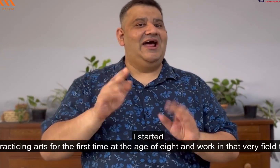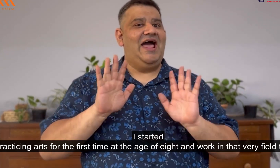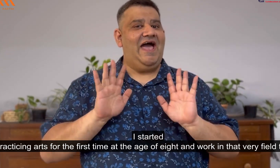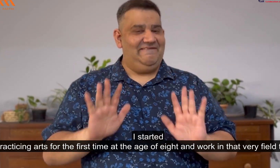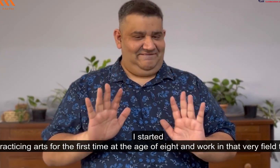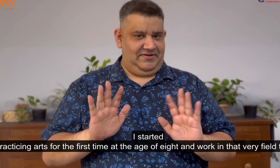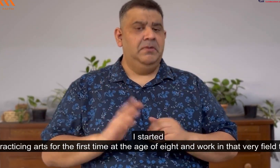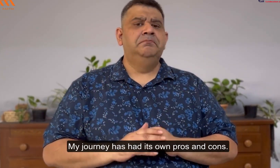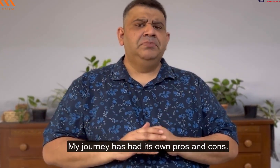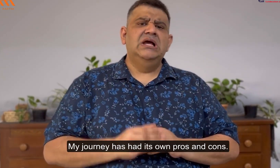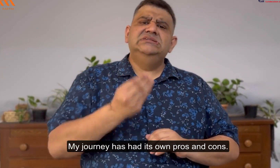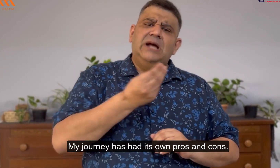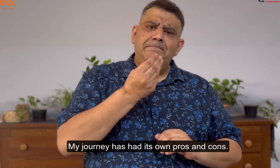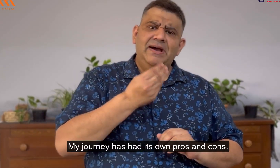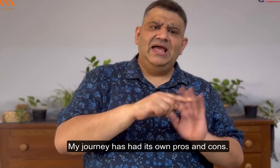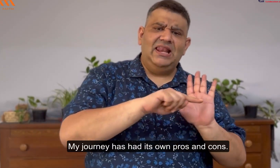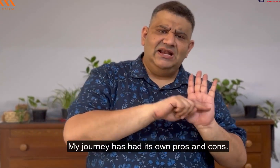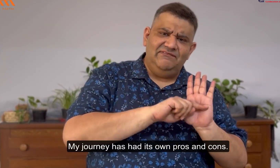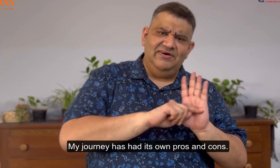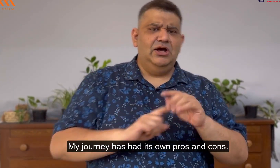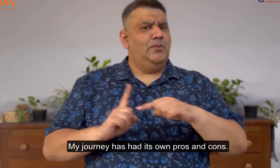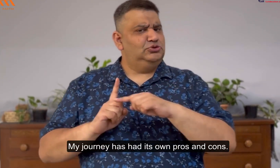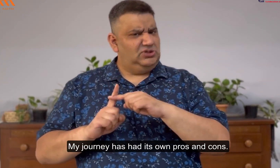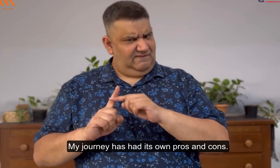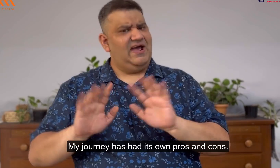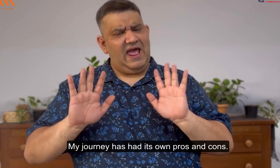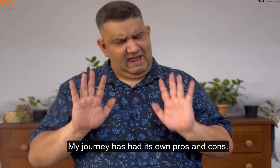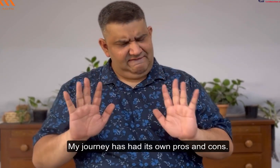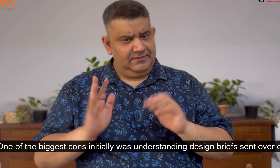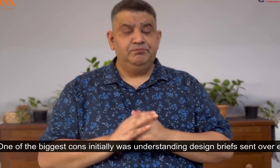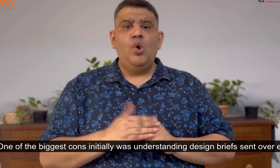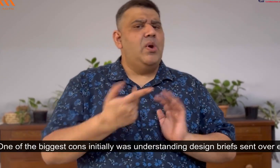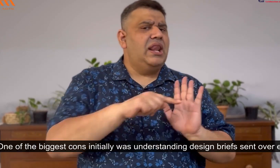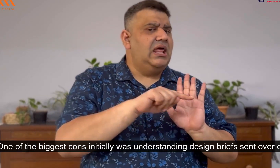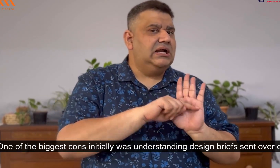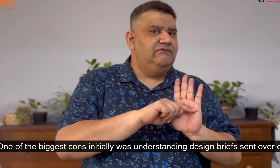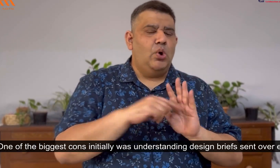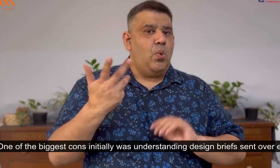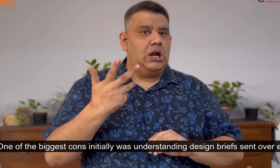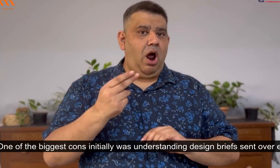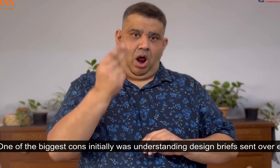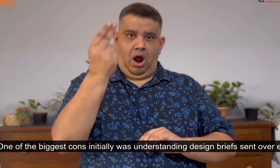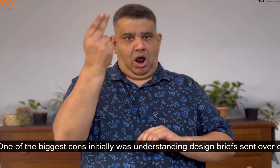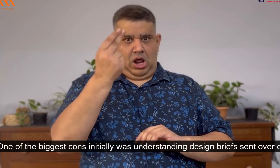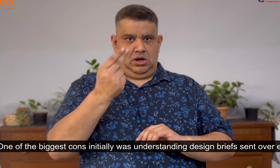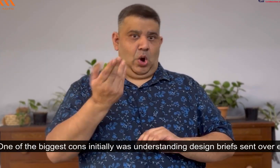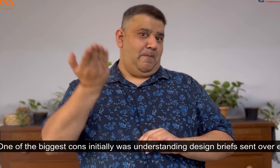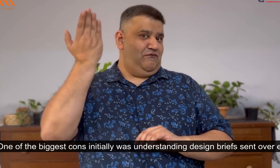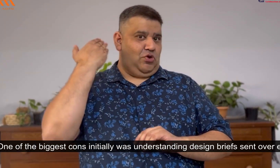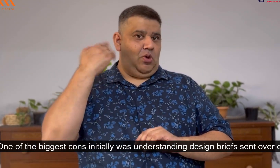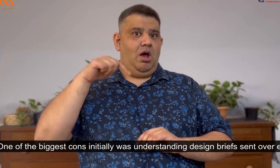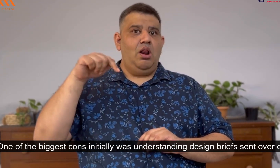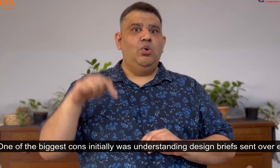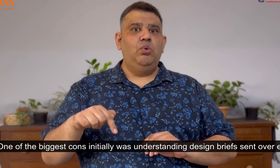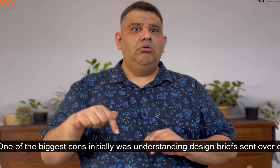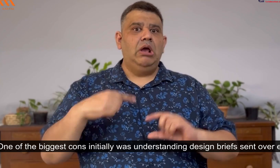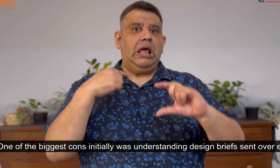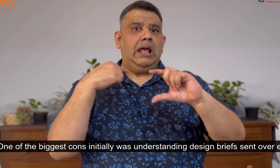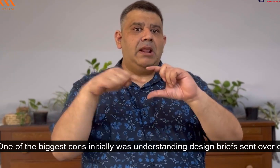अपने फायदे और नुकसान रहे हैं। शुरुआत में सबसे बड़ी कमियों में से एक ईमेल पर भेजे गए डिज़ाइन ब्रीफ को समझना था।